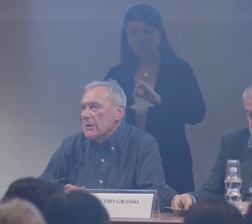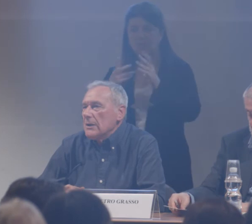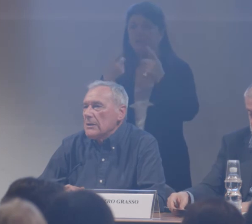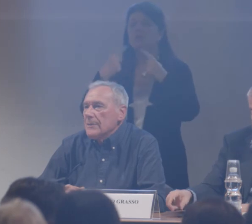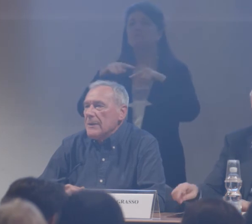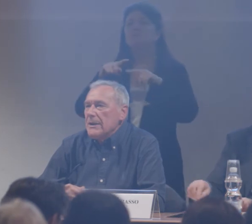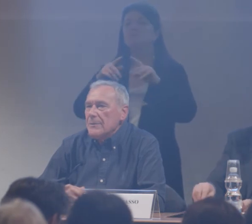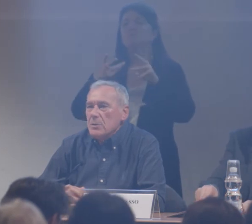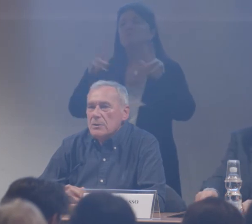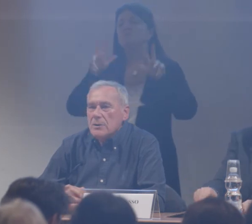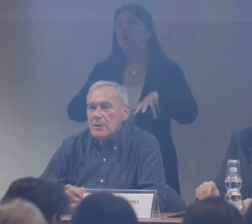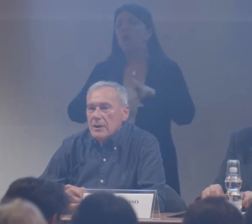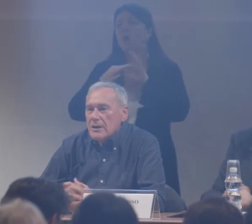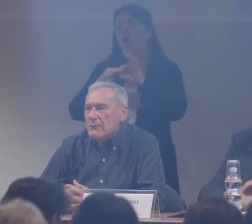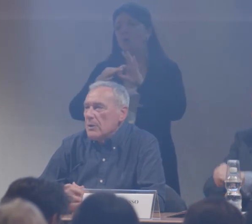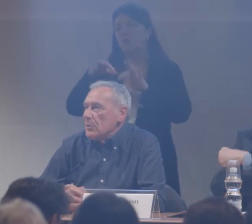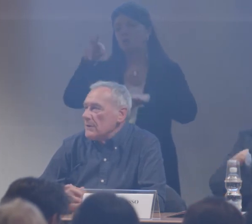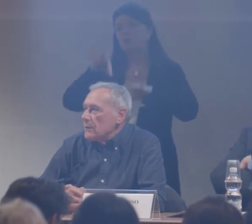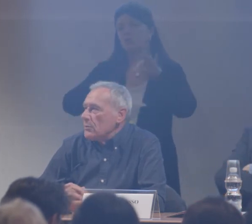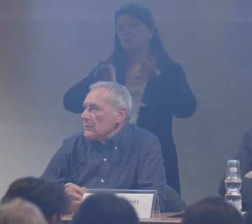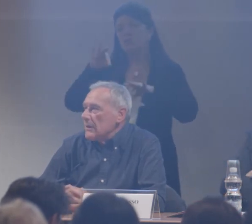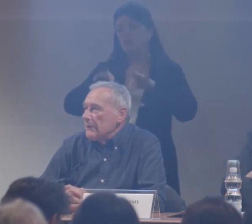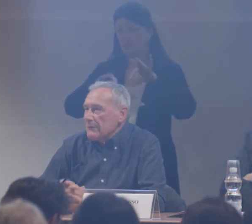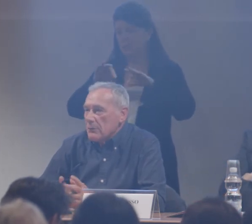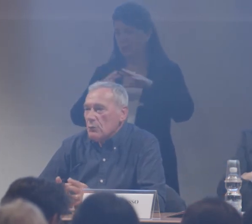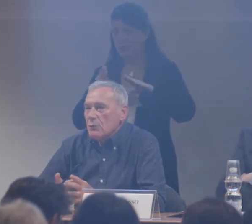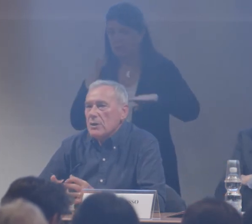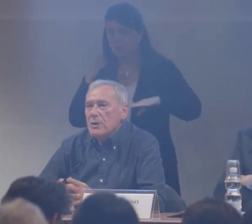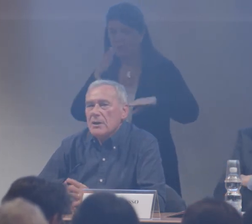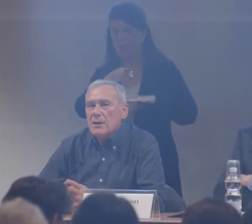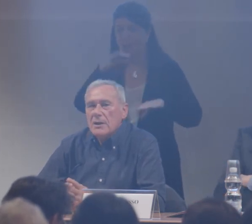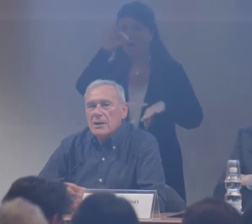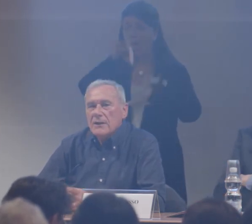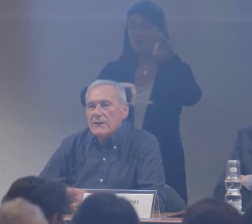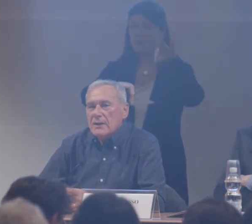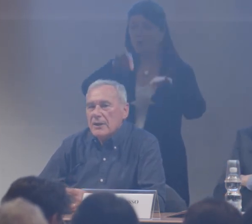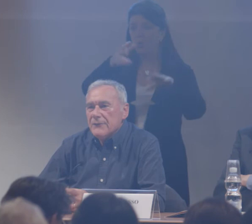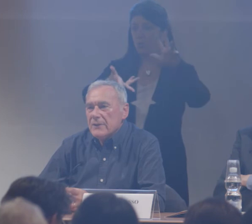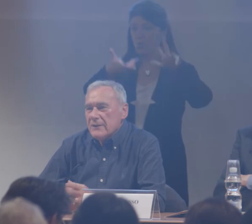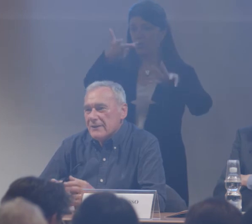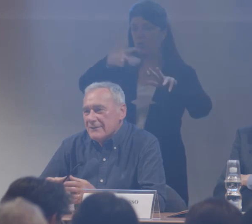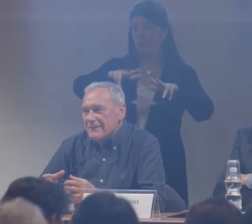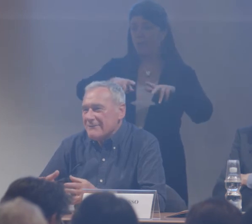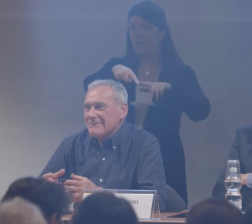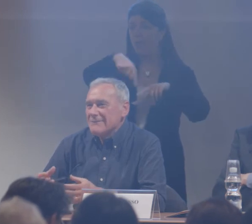procura di Palermo, arriva una poliziotta con cui si era